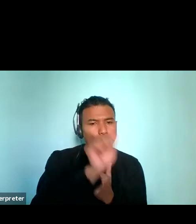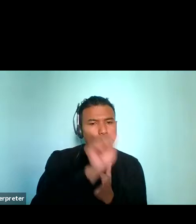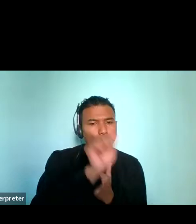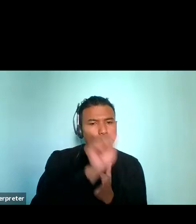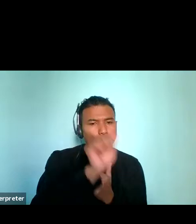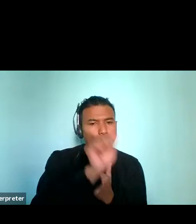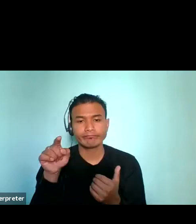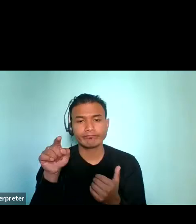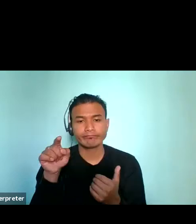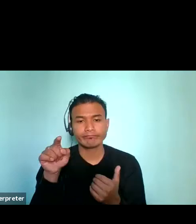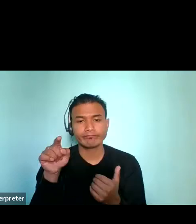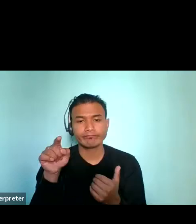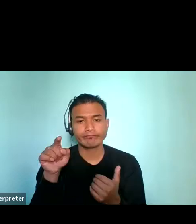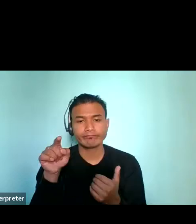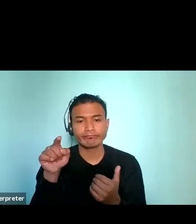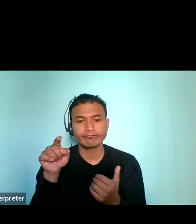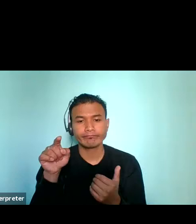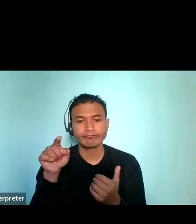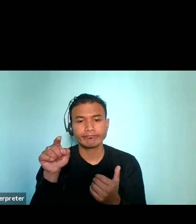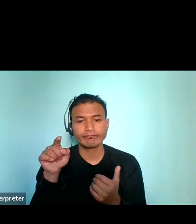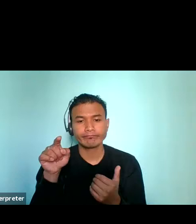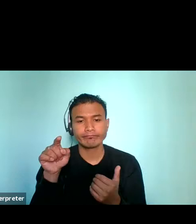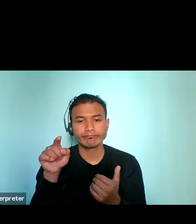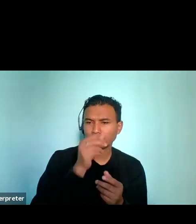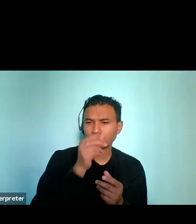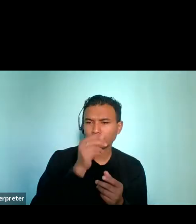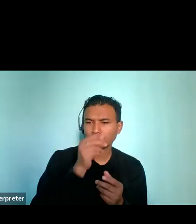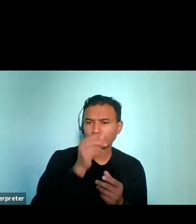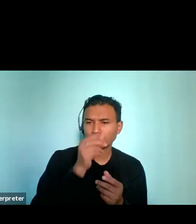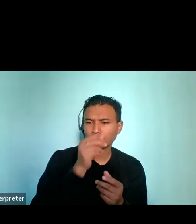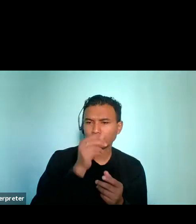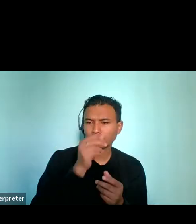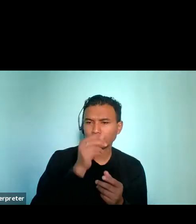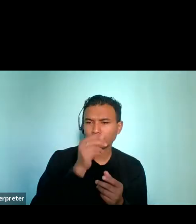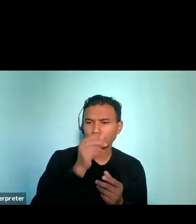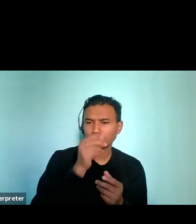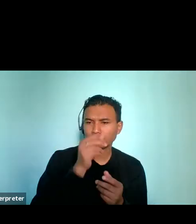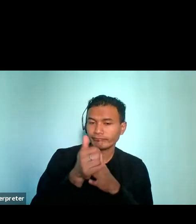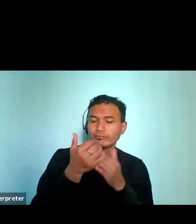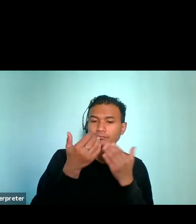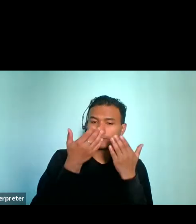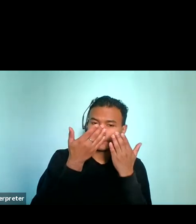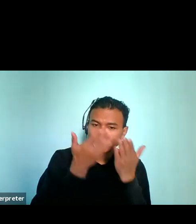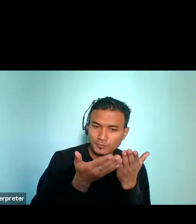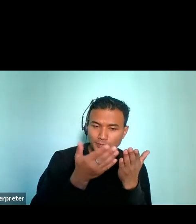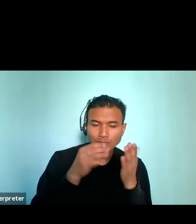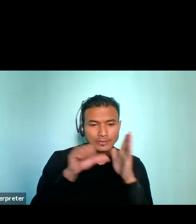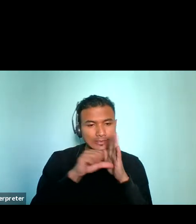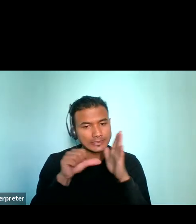pemimpin di tingkat kecamatan ataupun kabupaten. Nah, perempuan dari serikat itu